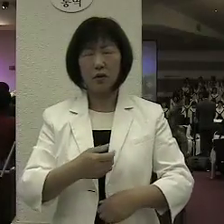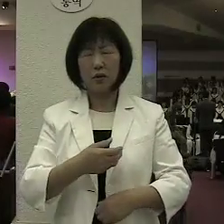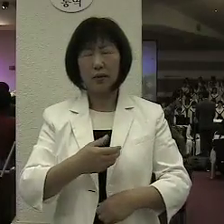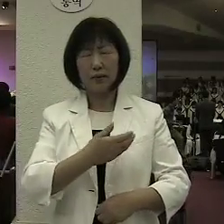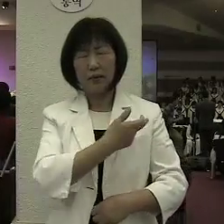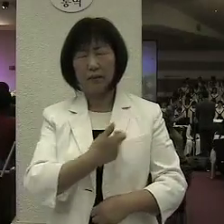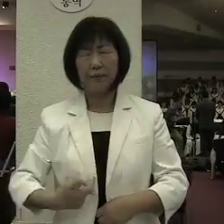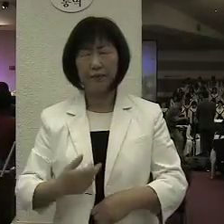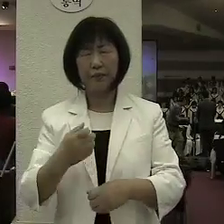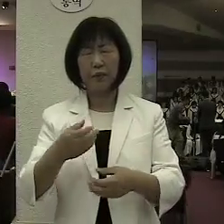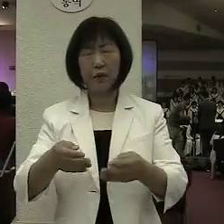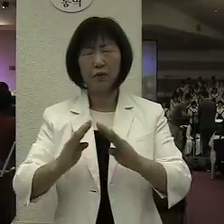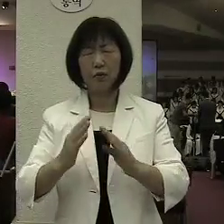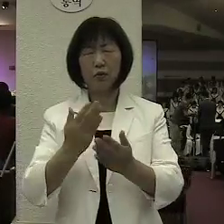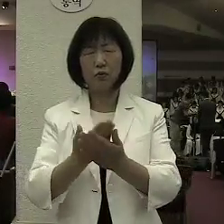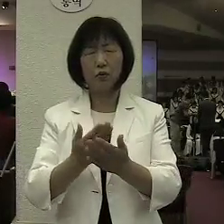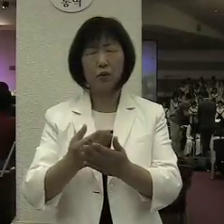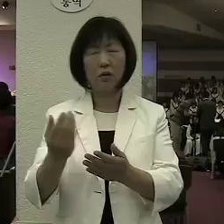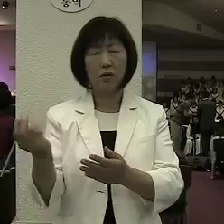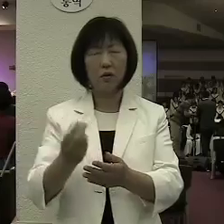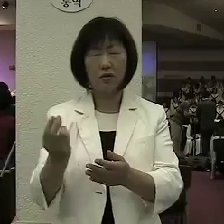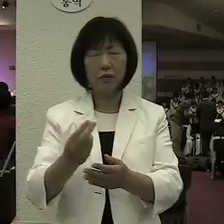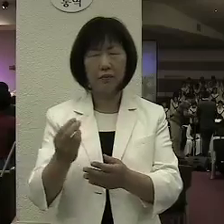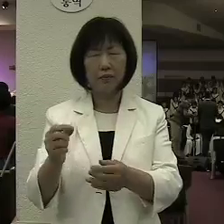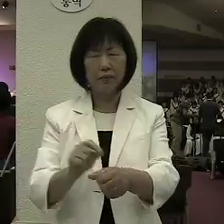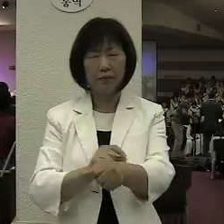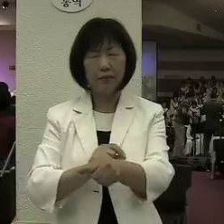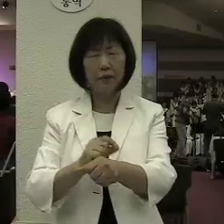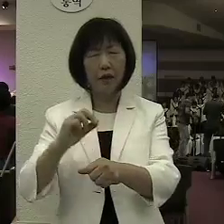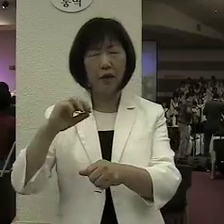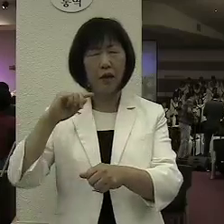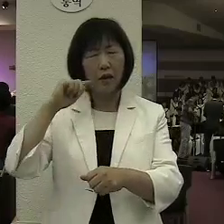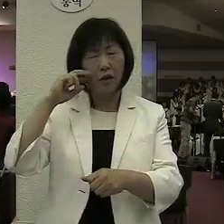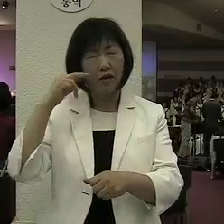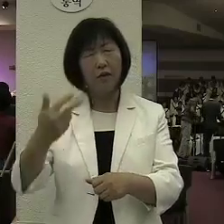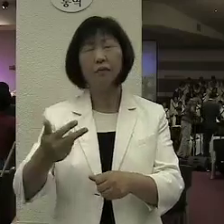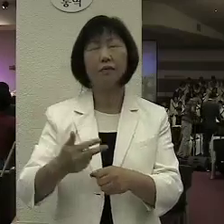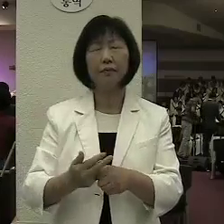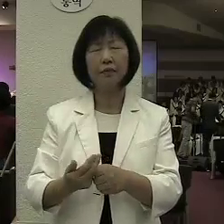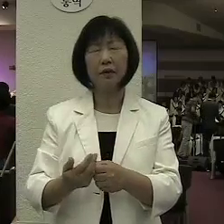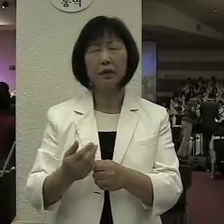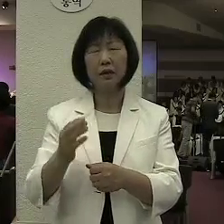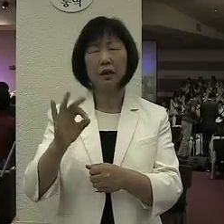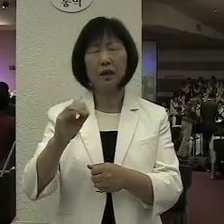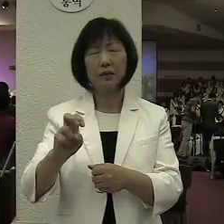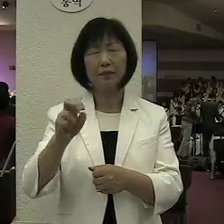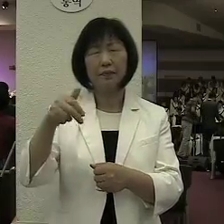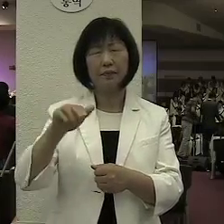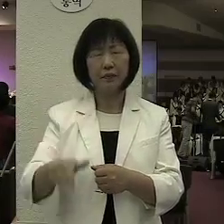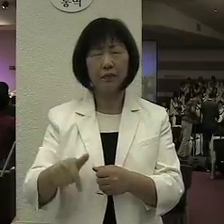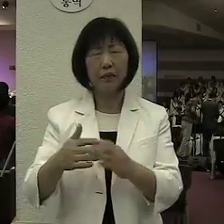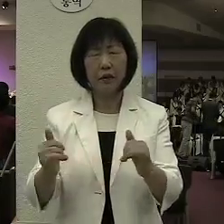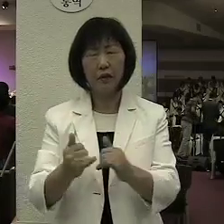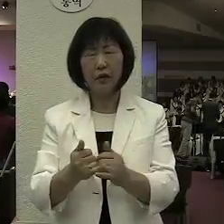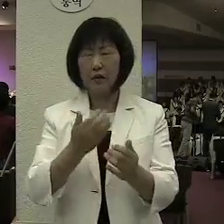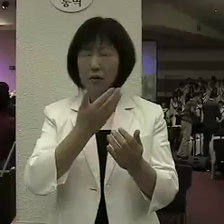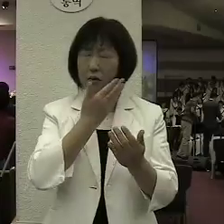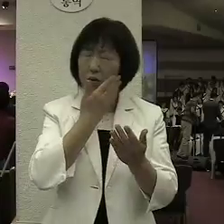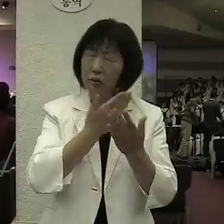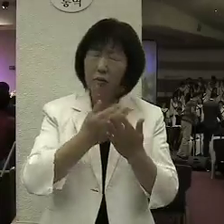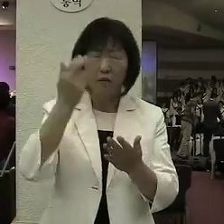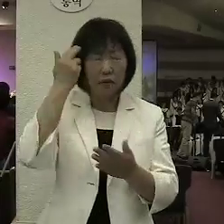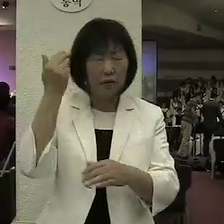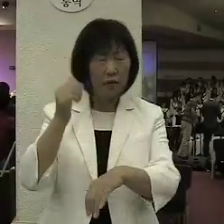청지기들로 세워 주시옵소서. 특별히 다음 주일 인직을 받는 귀한 일꾼들에게 슬기롭고 지혜로운